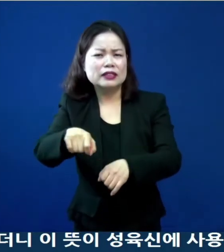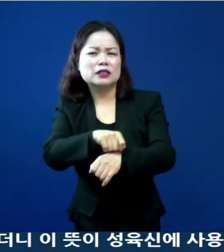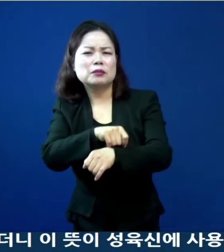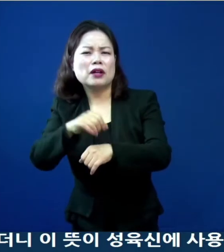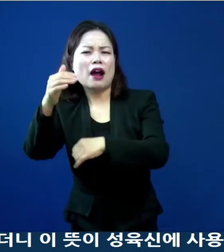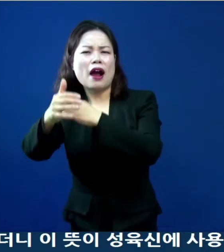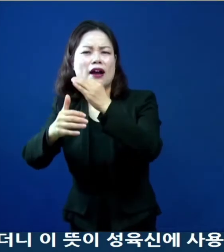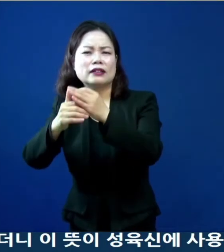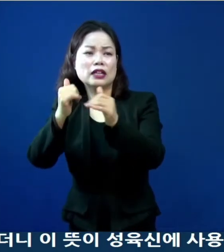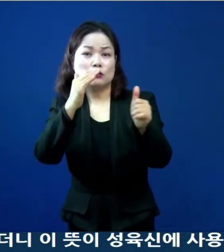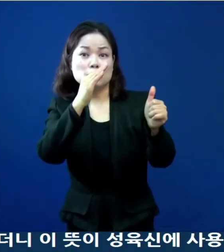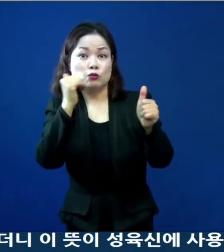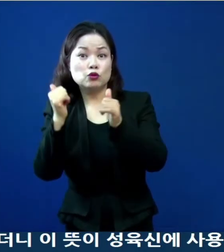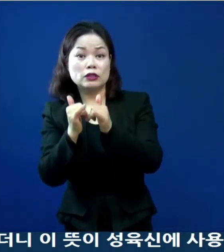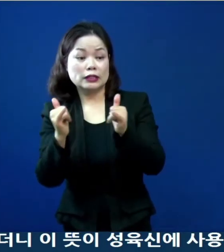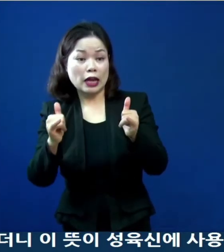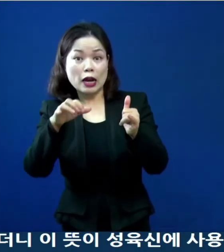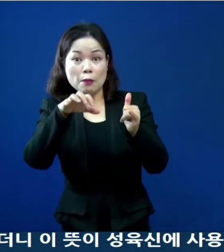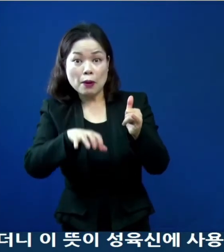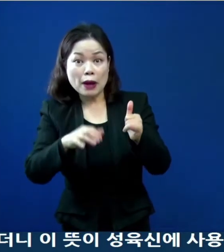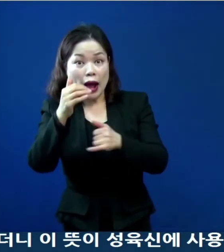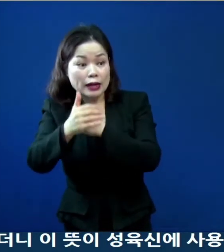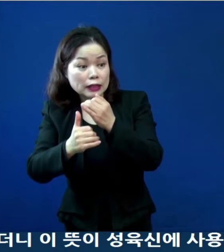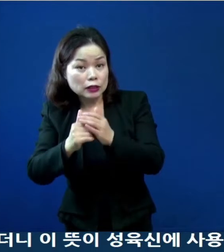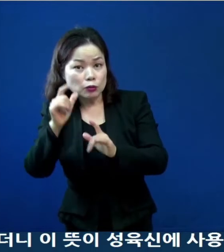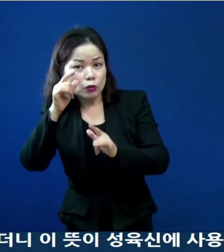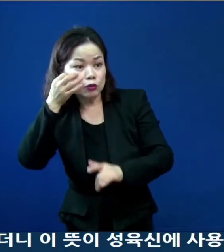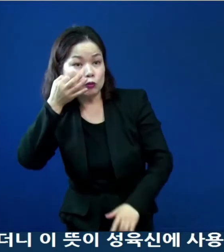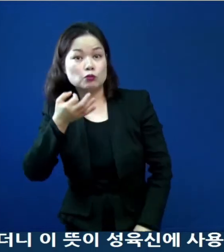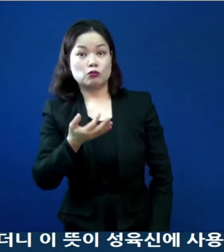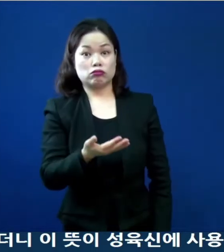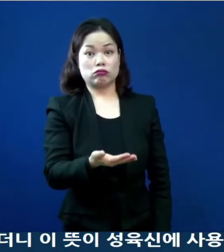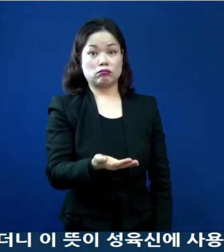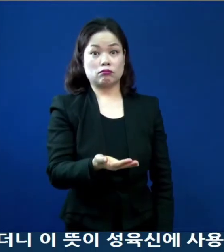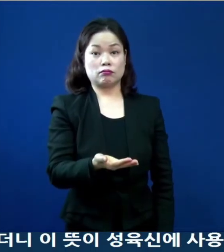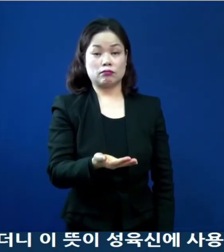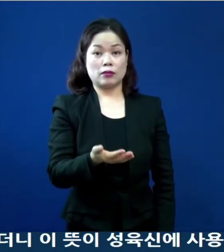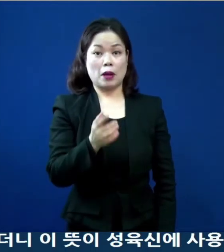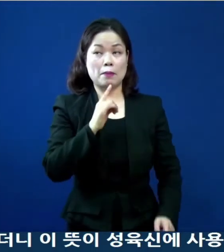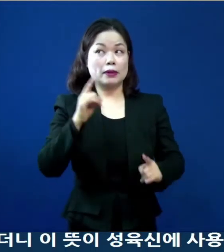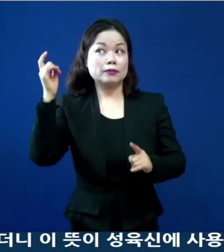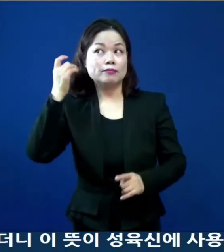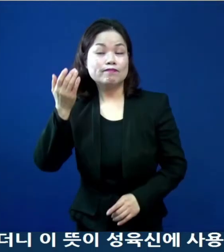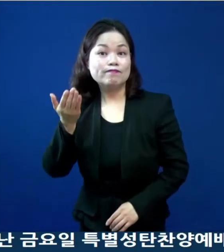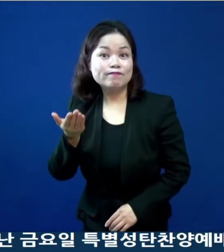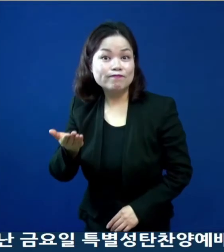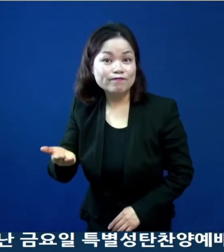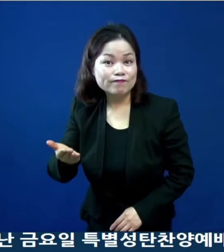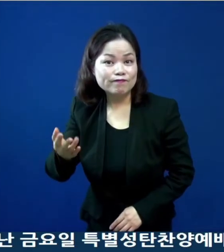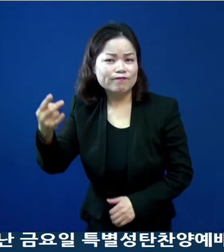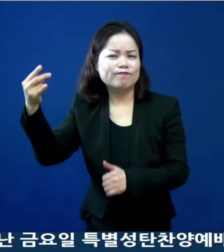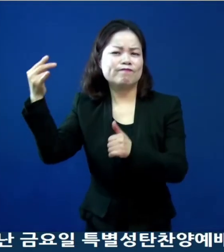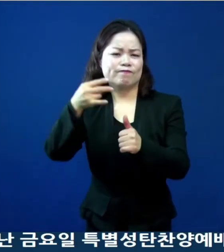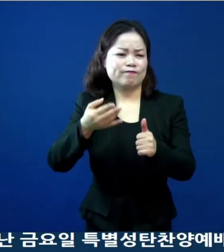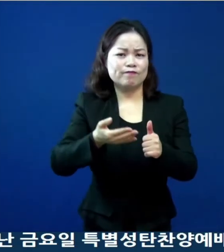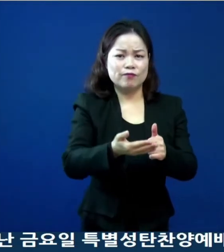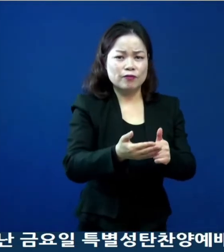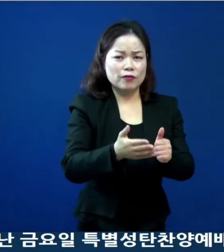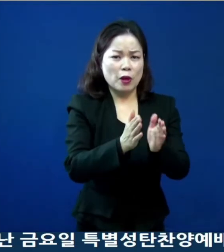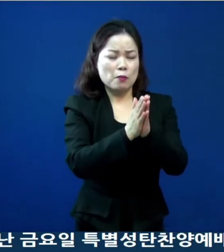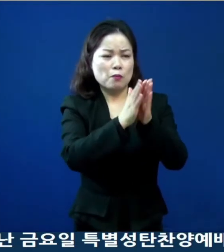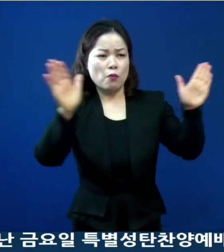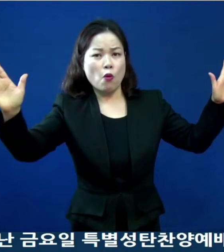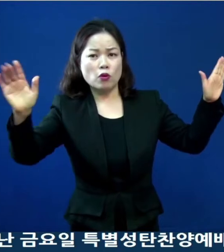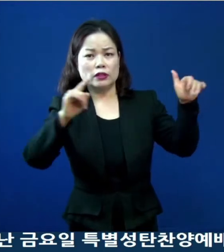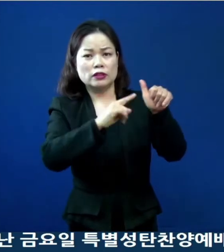특별하게 하나님이 부르신 사람들 앞에는 하나님이 그 모습을 보여주셨습니다. 말씀을 들려주셨고 계시를 해주셨죠. 모세가